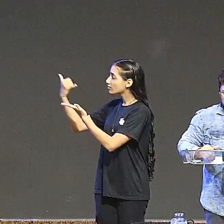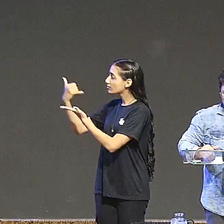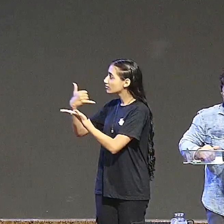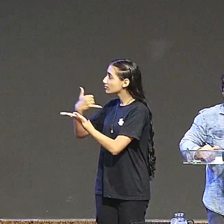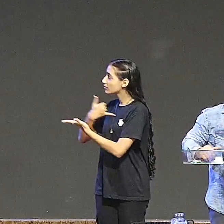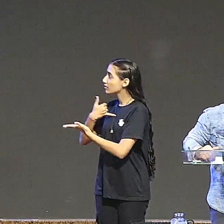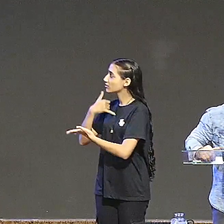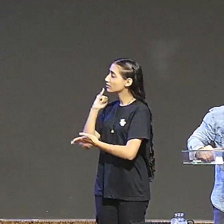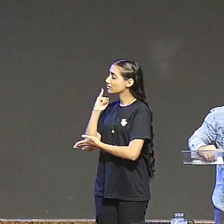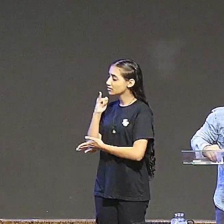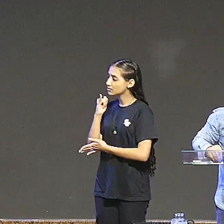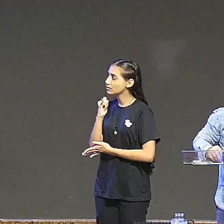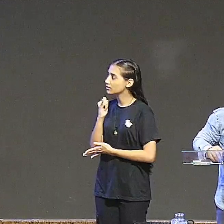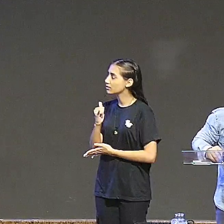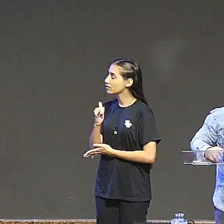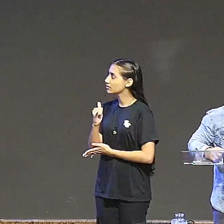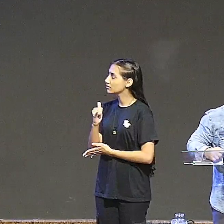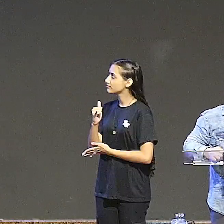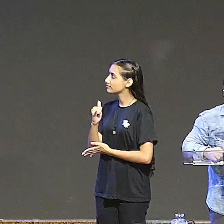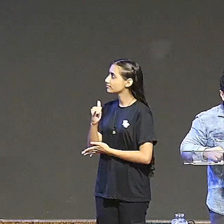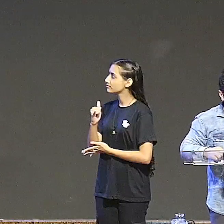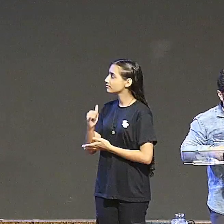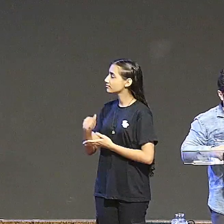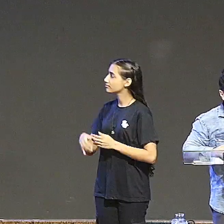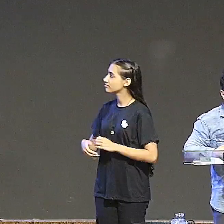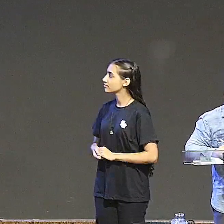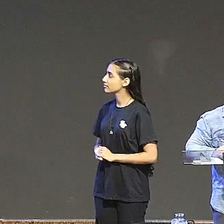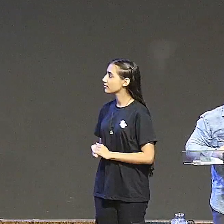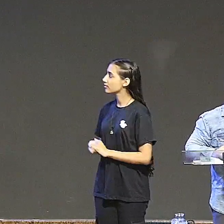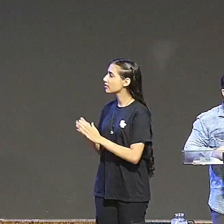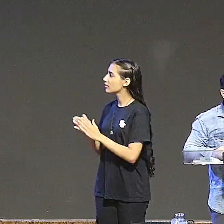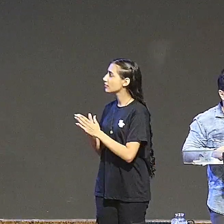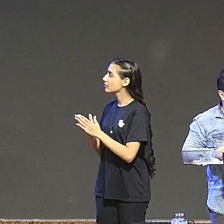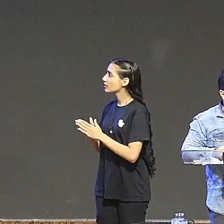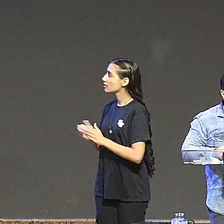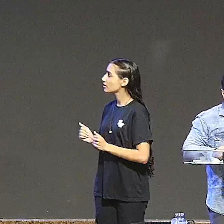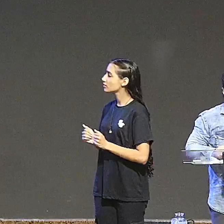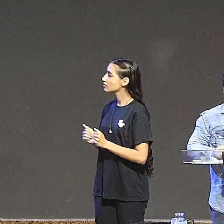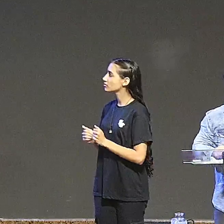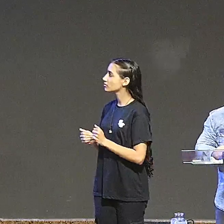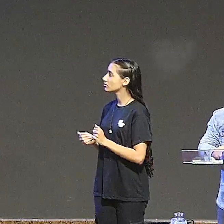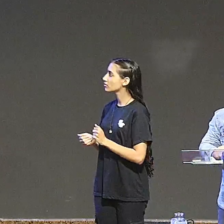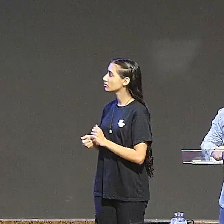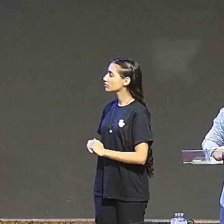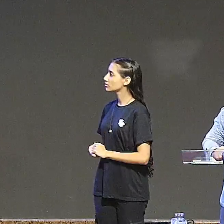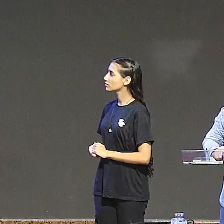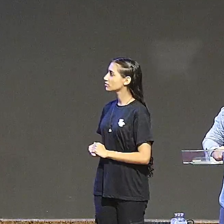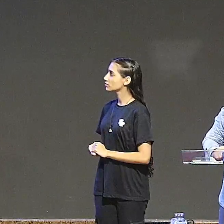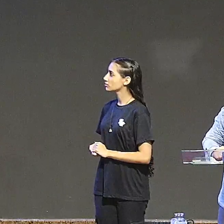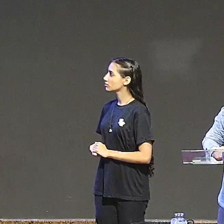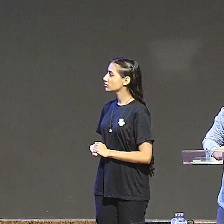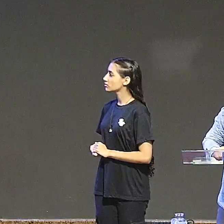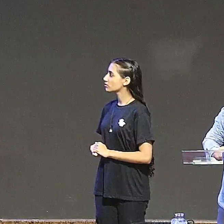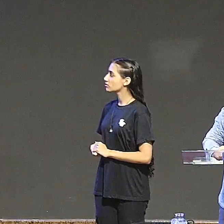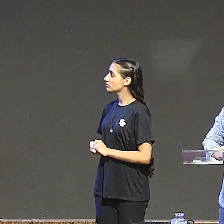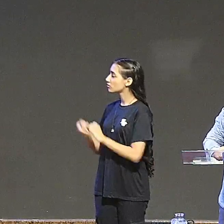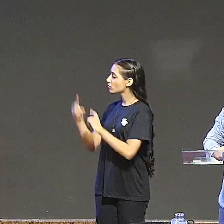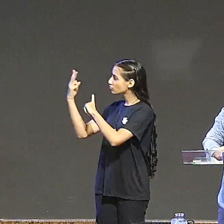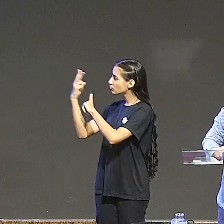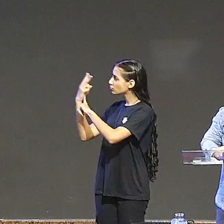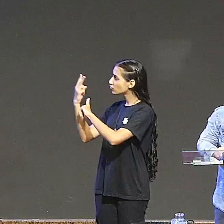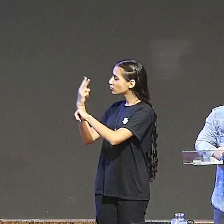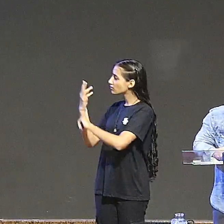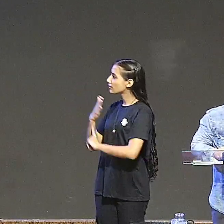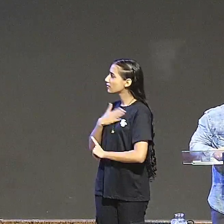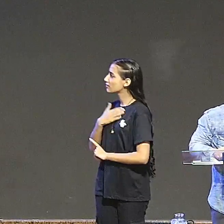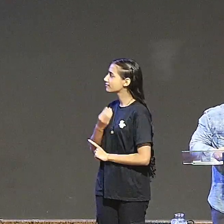Pai tem misericórdia da minha vida porque sou falho o senhor bem sabe tem misericórdia da vida dos meus